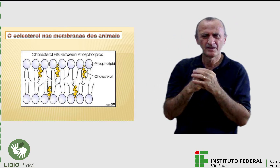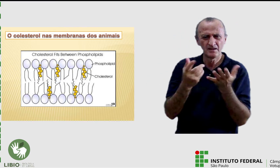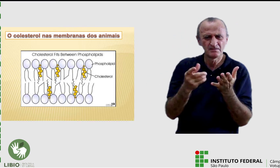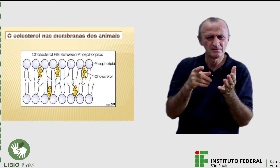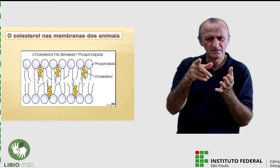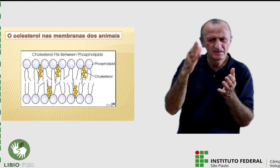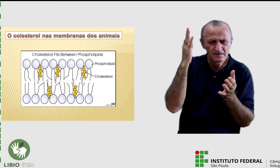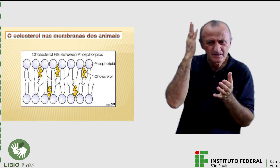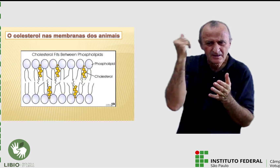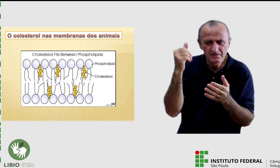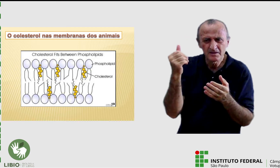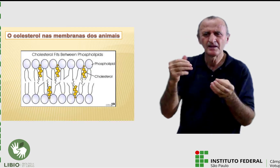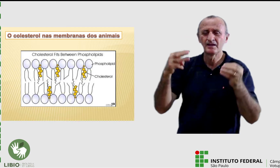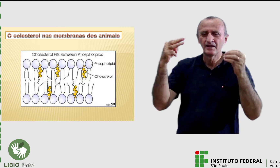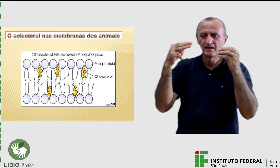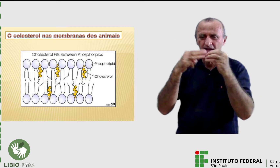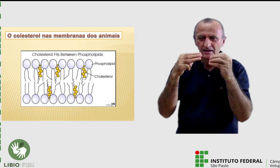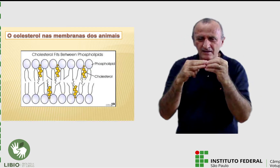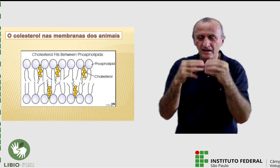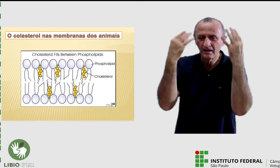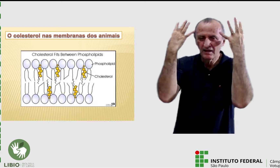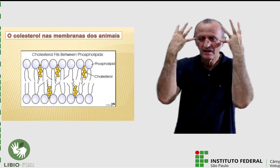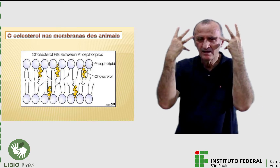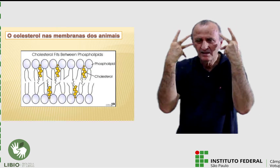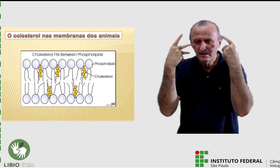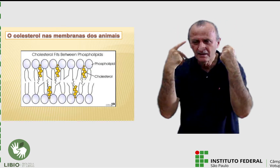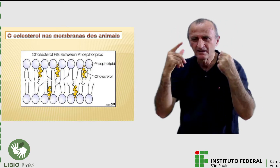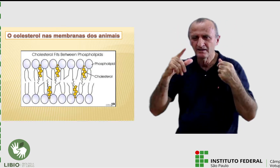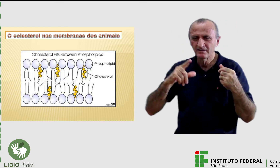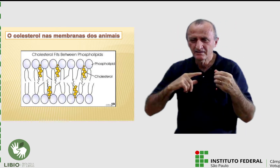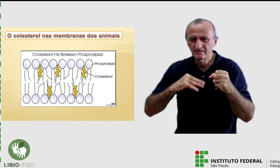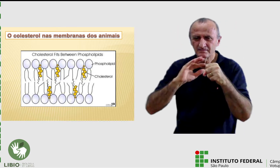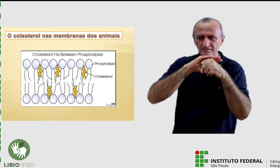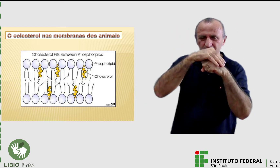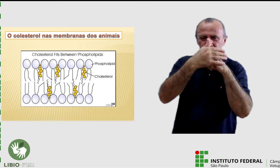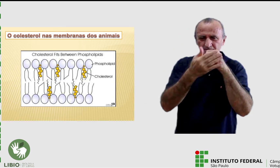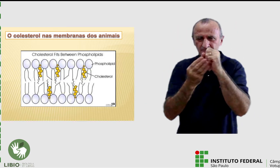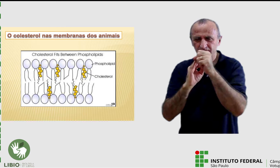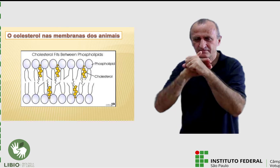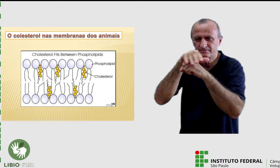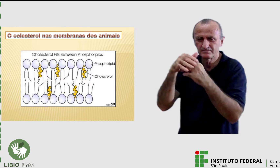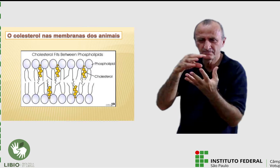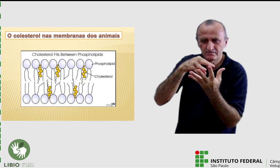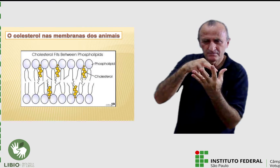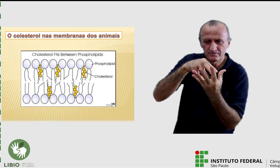Então, você sabia que nas células animais existe uma outra molécula presente entre